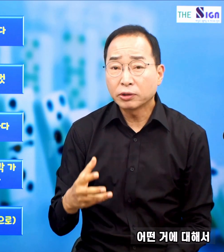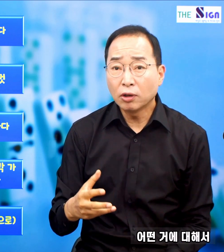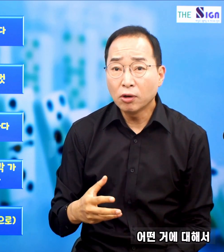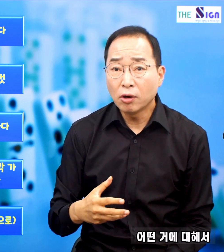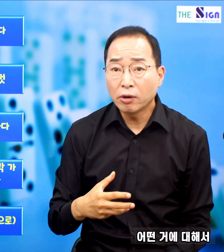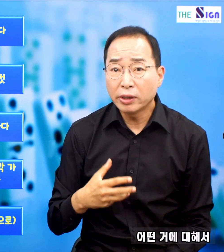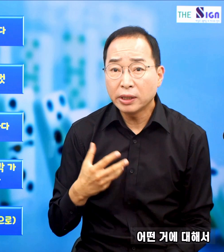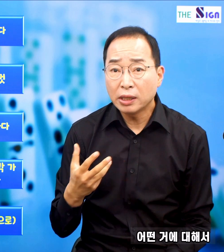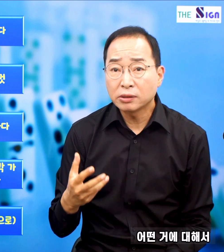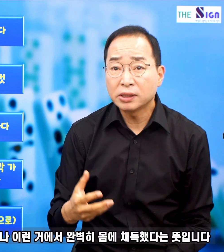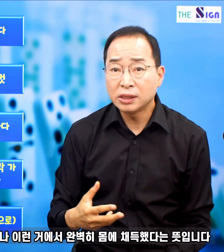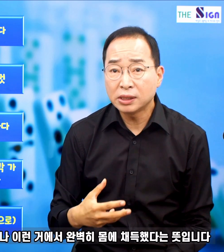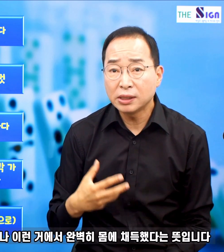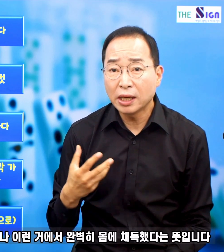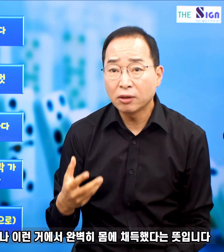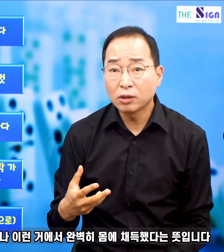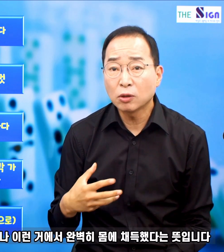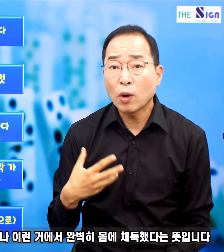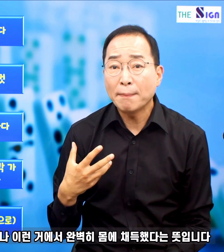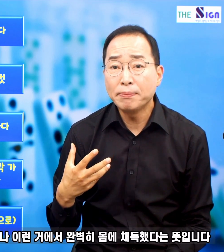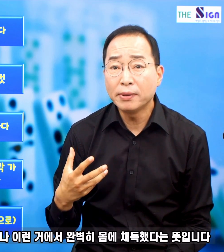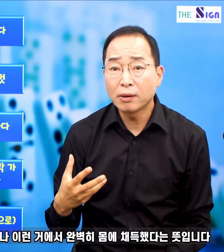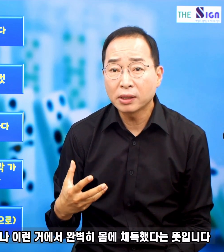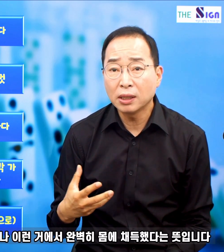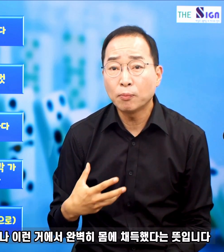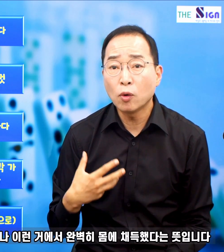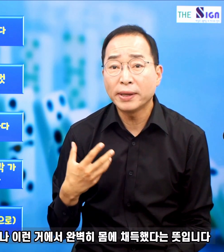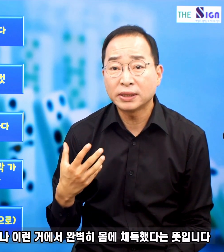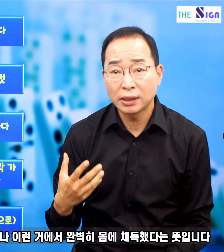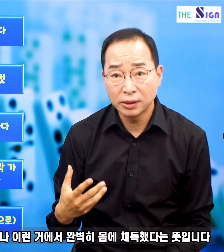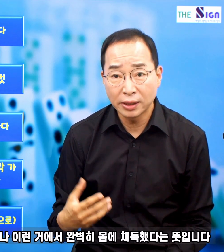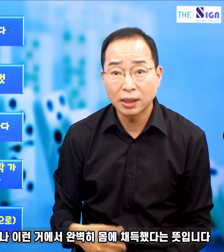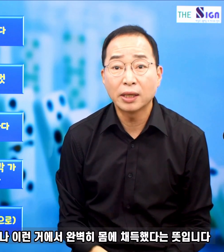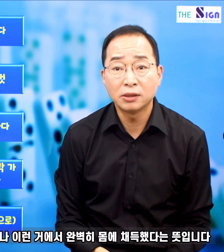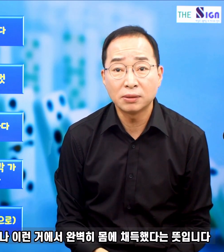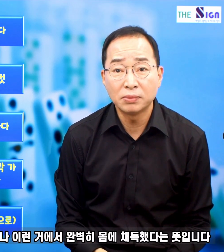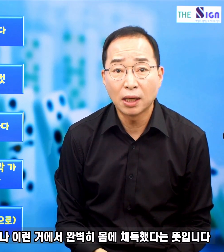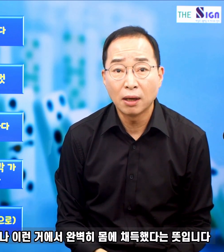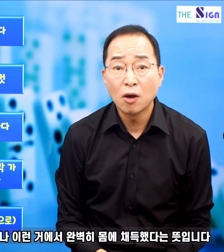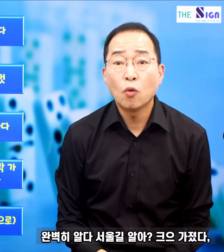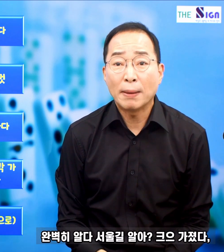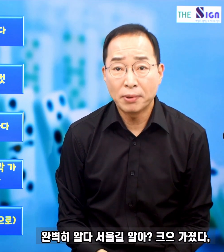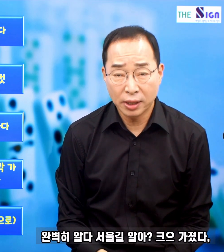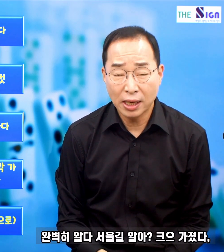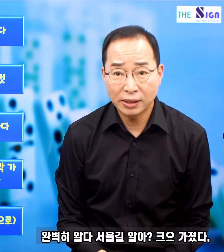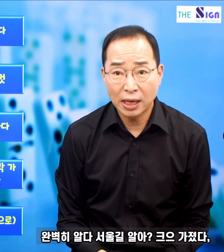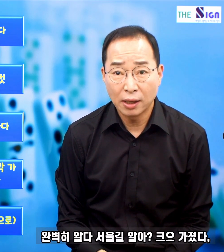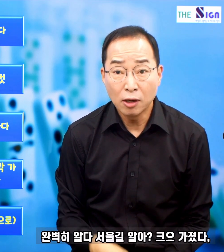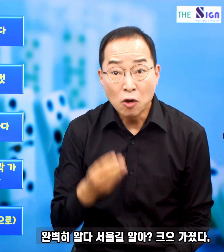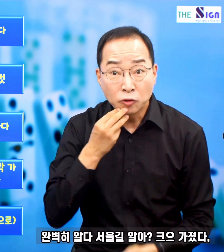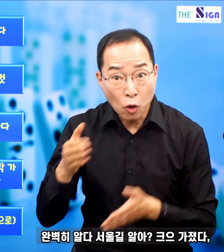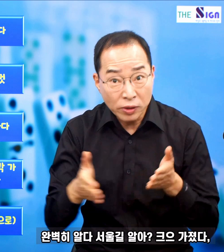어떤 거에 대해서 지식이나 이런 거에서 완벽히 몸에 체득했다는 뜻입니다. 완벽히 알다. 서울길